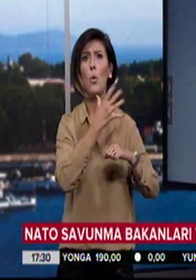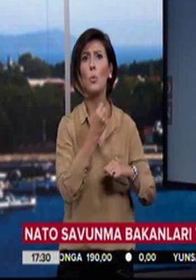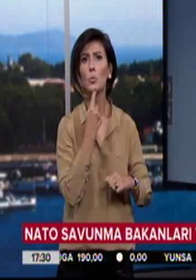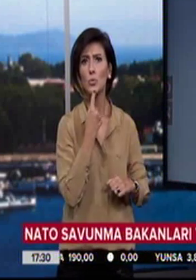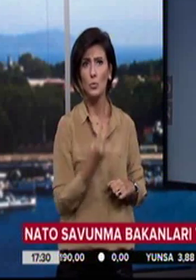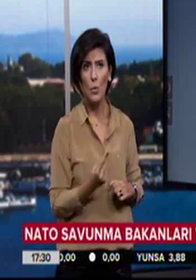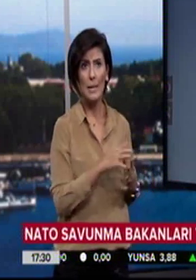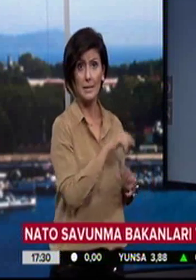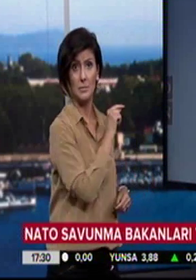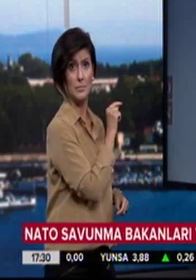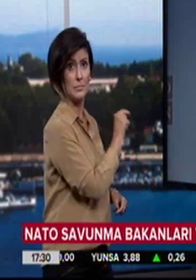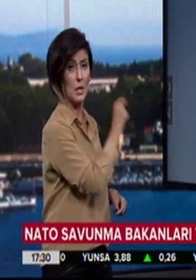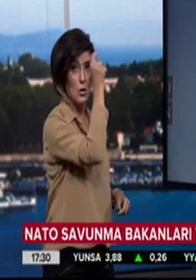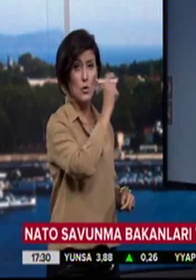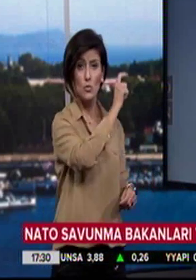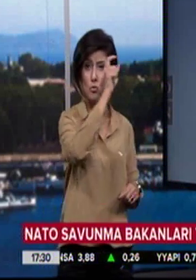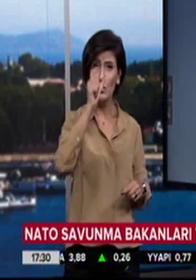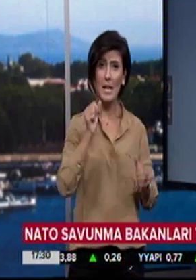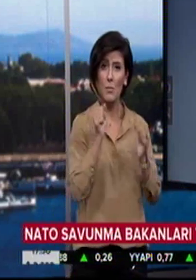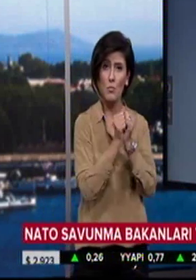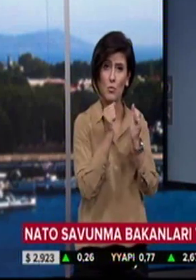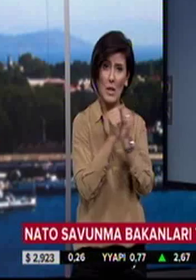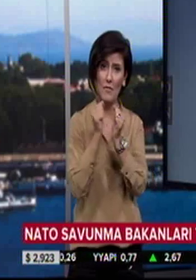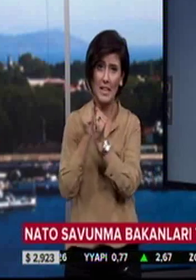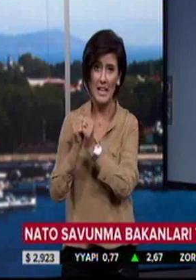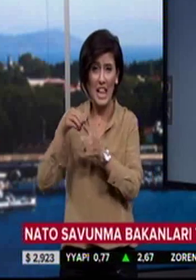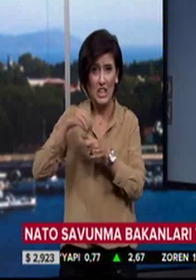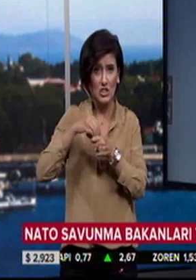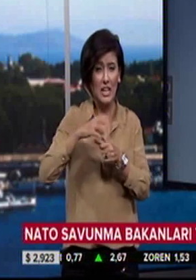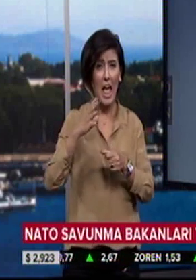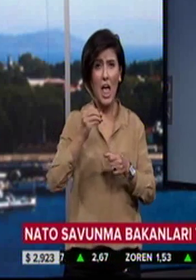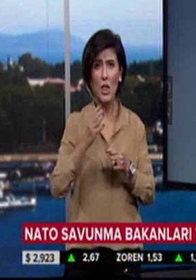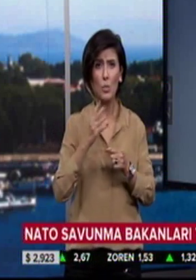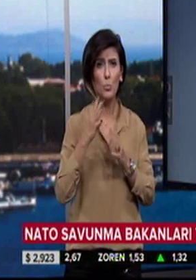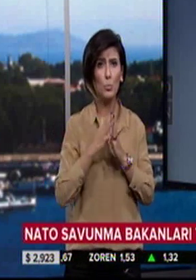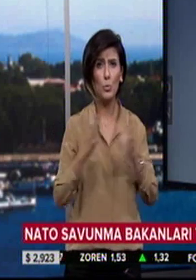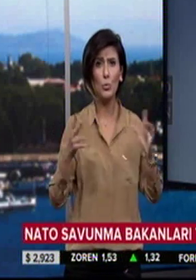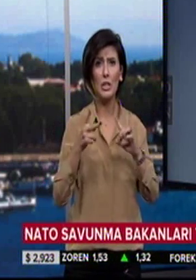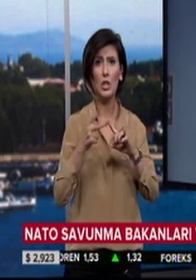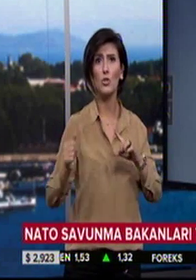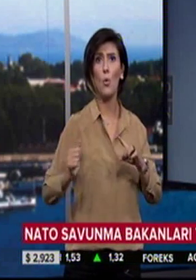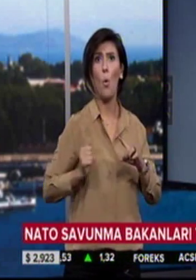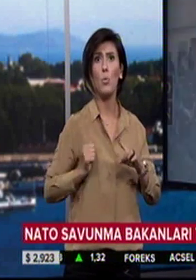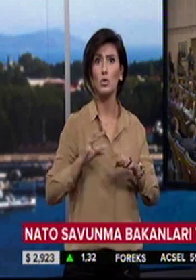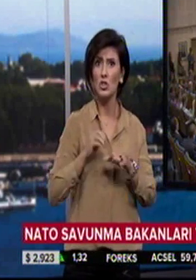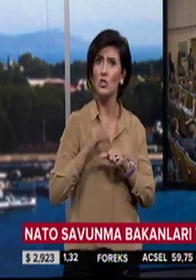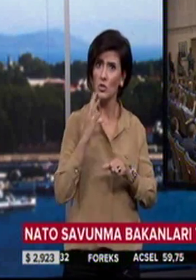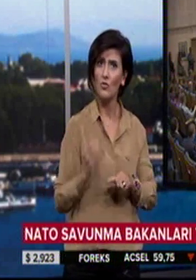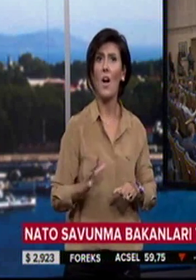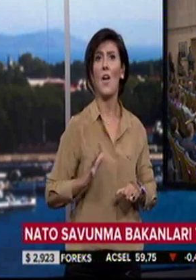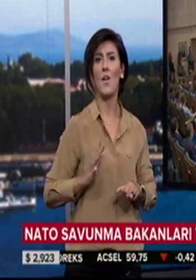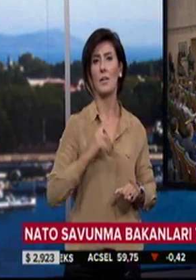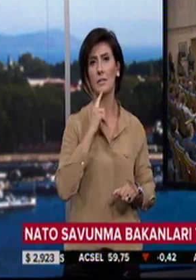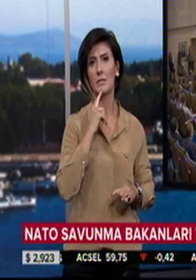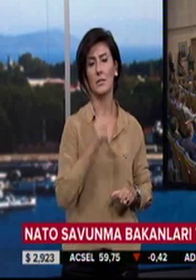vurgulayan Stoltenberg, Türkiye'nin müttefikler arasında en büyük ikinci orduya sahip olduğunu dile